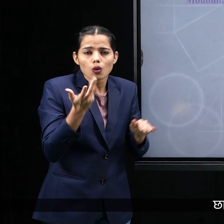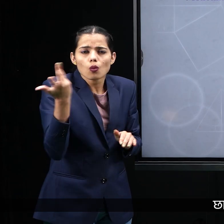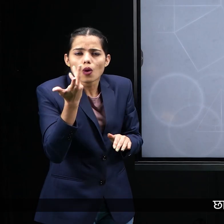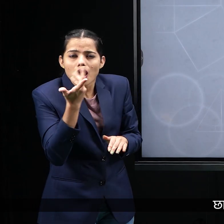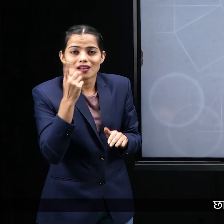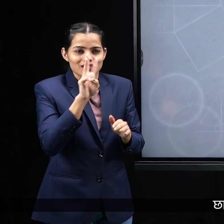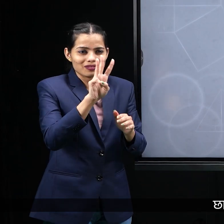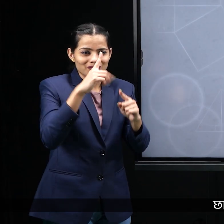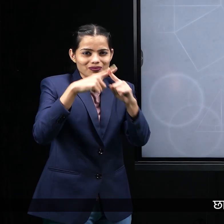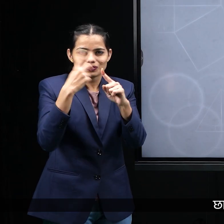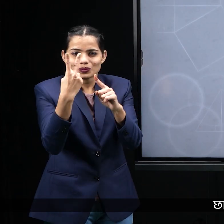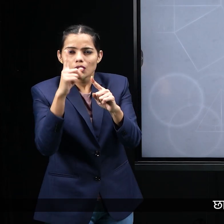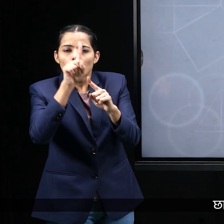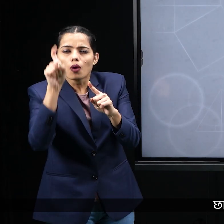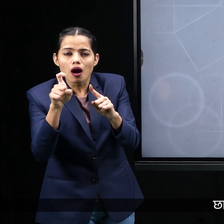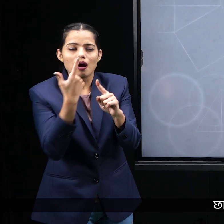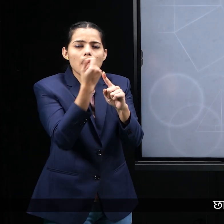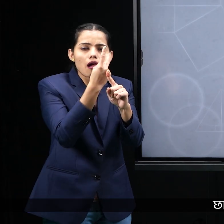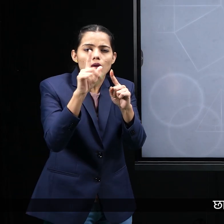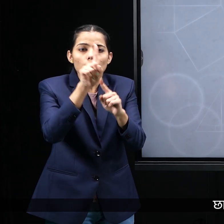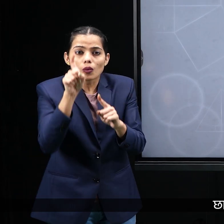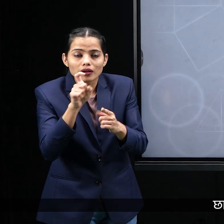छात्रों, एक पद क्या है?